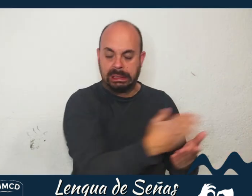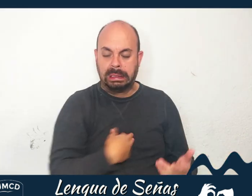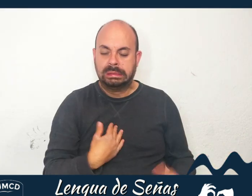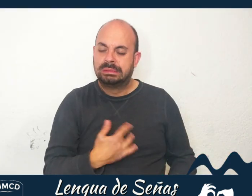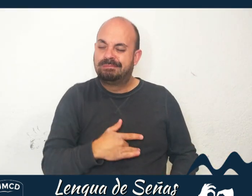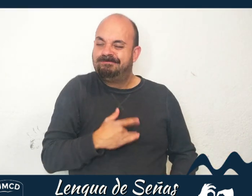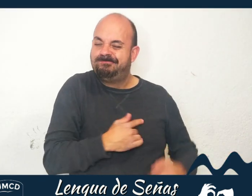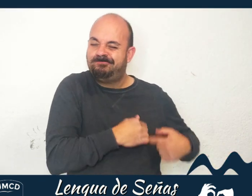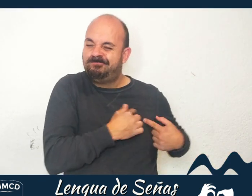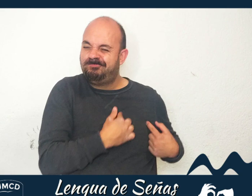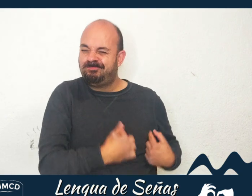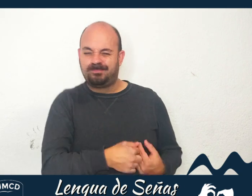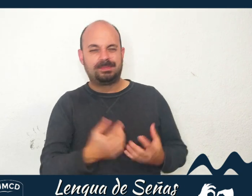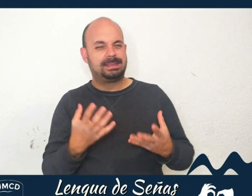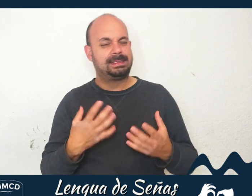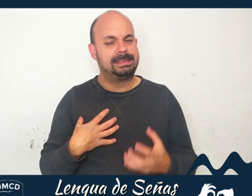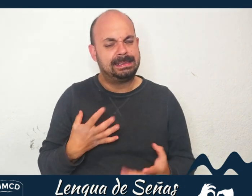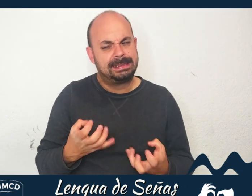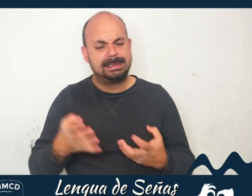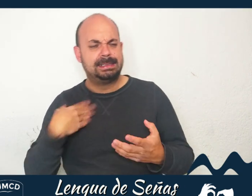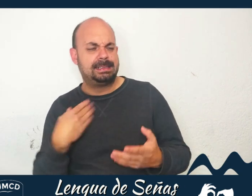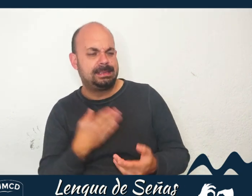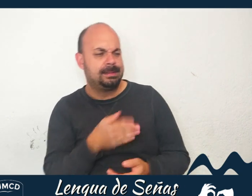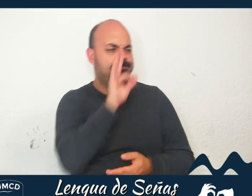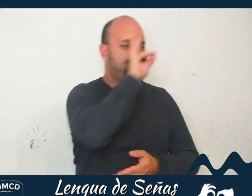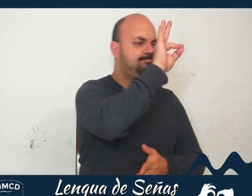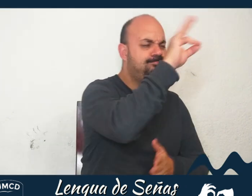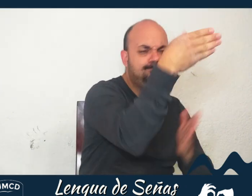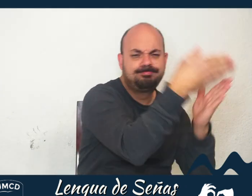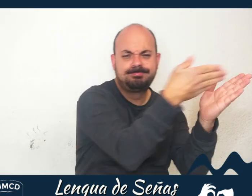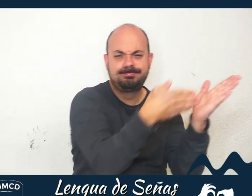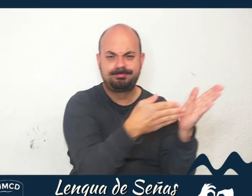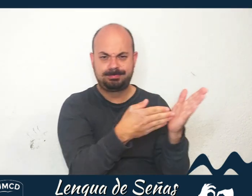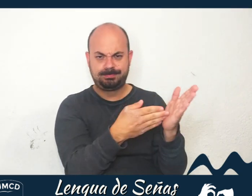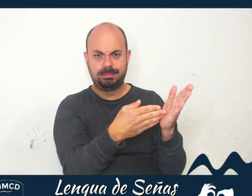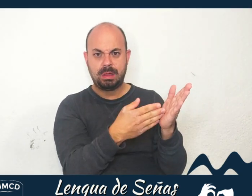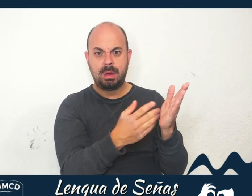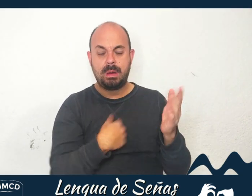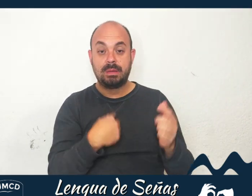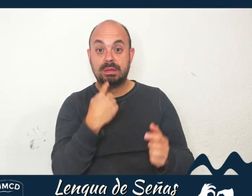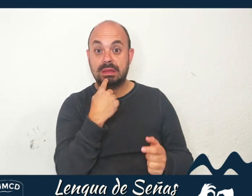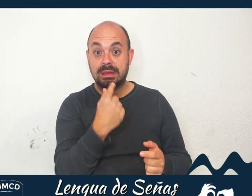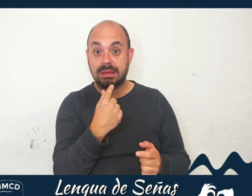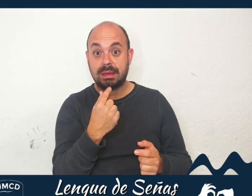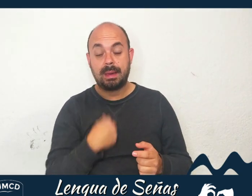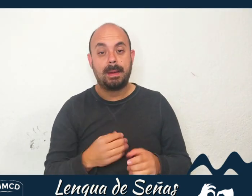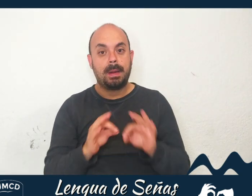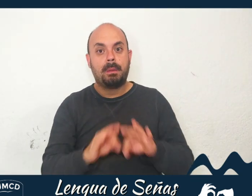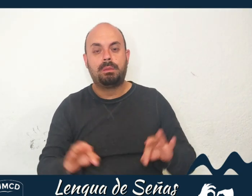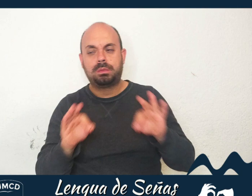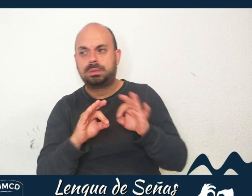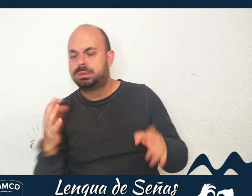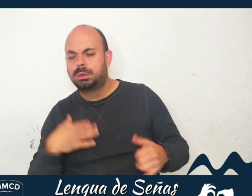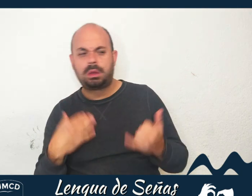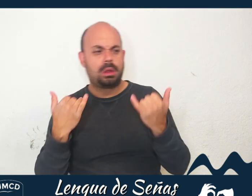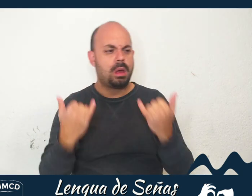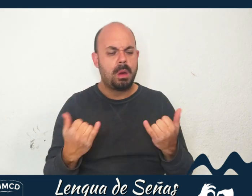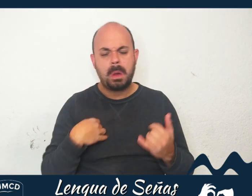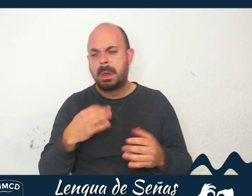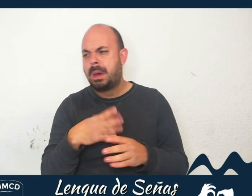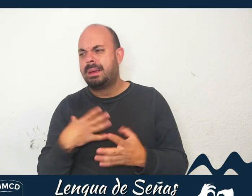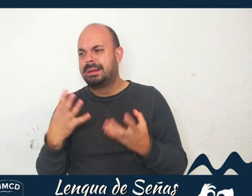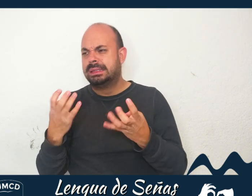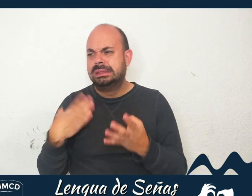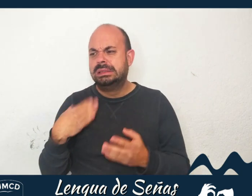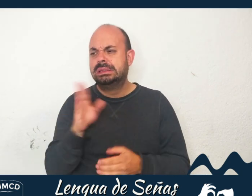ese pasaje, donde él ve la visión del macedonio y dice, dando por entendido que el Señor nos llamaba, salimos a Macedonia